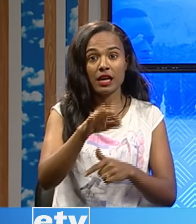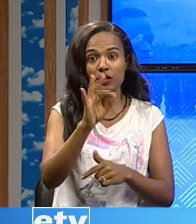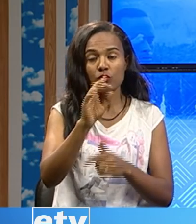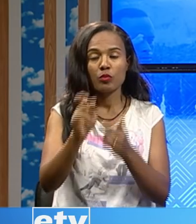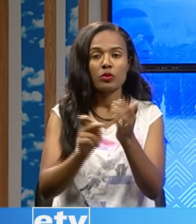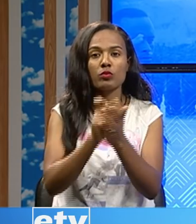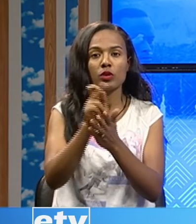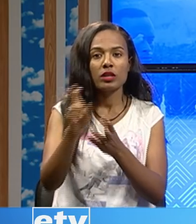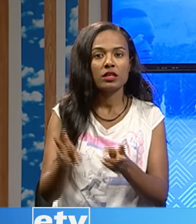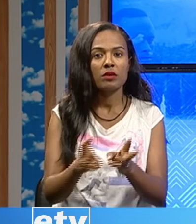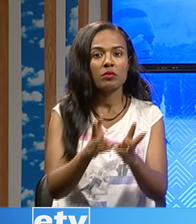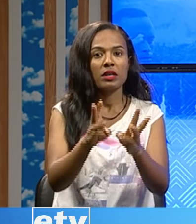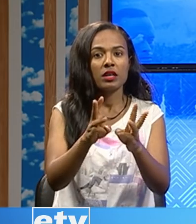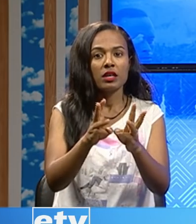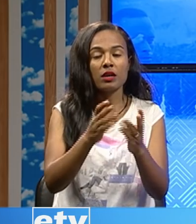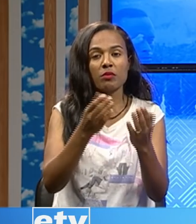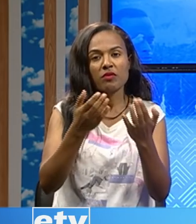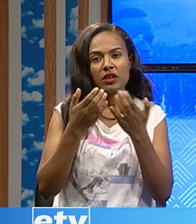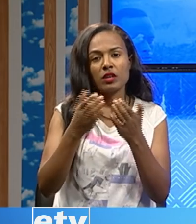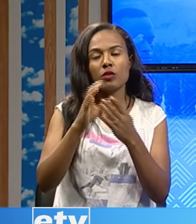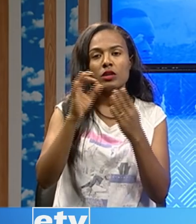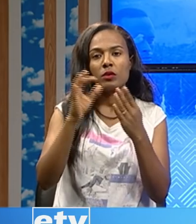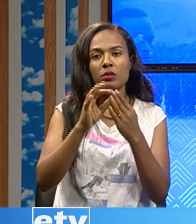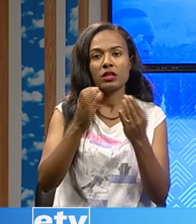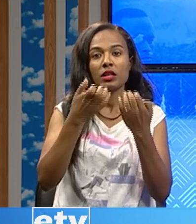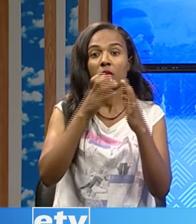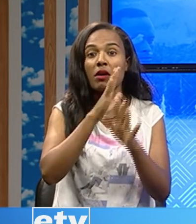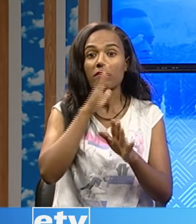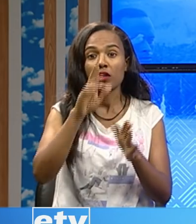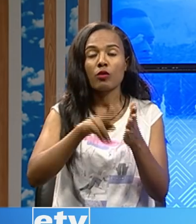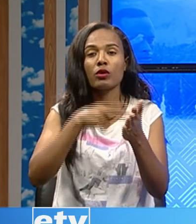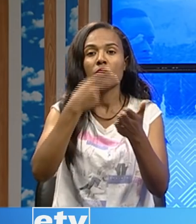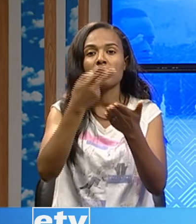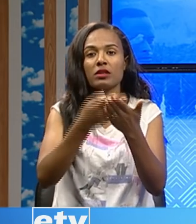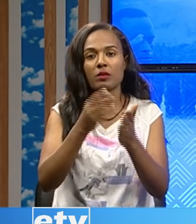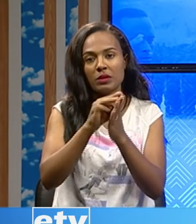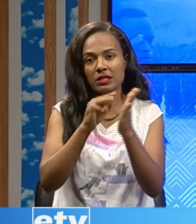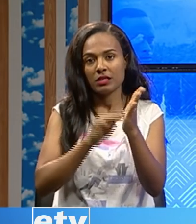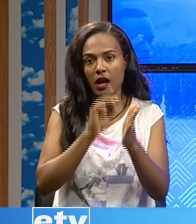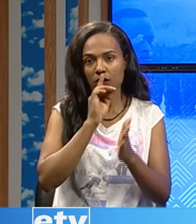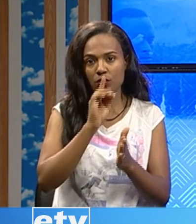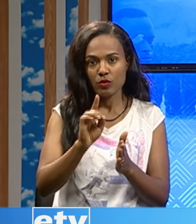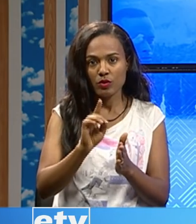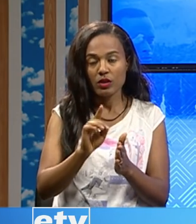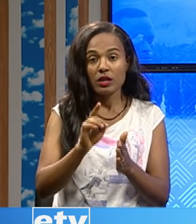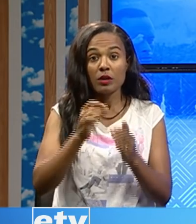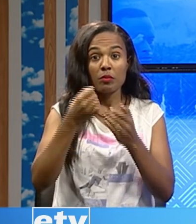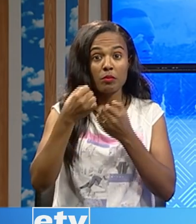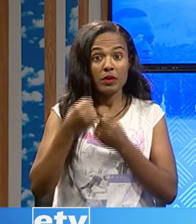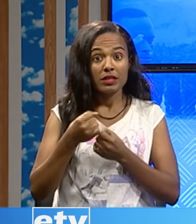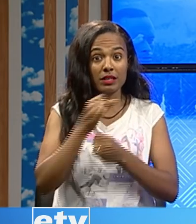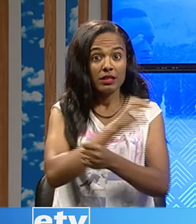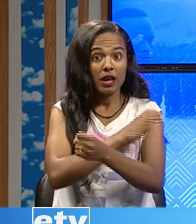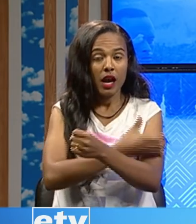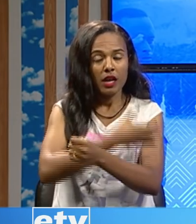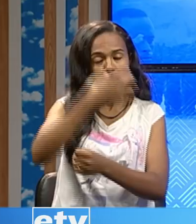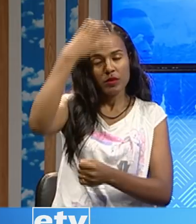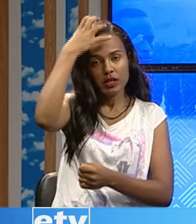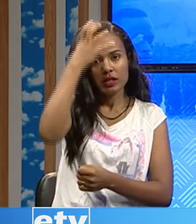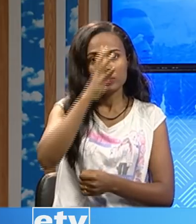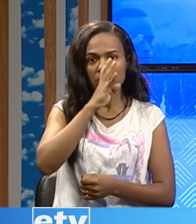መንገድ የሚሻውን የመረጠ የማይፈልገውን የሚጠልበት ስርዓት መፍጠር ነው። በትጥቅ ኃይል መንግስት